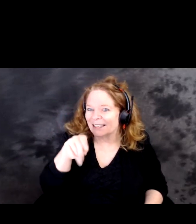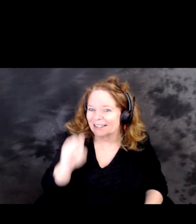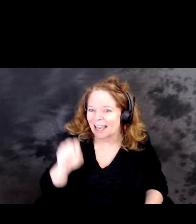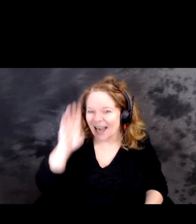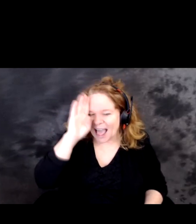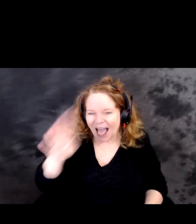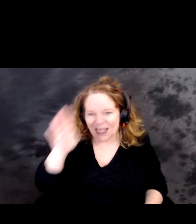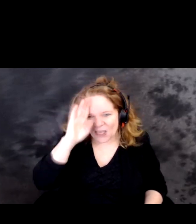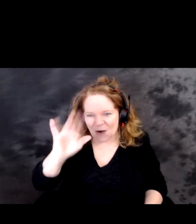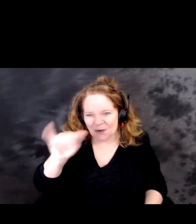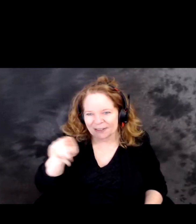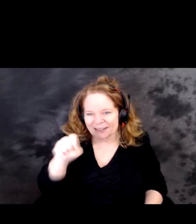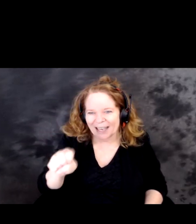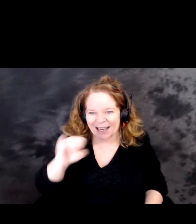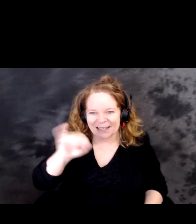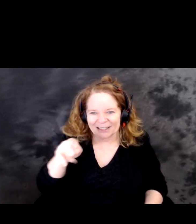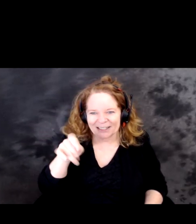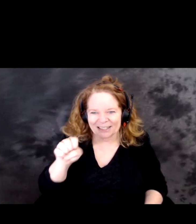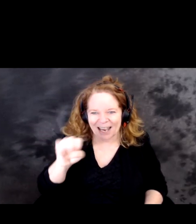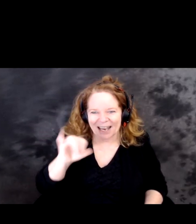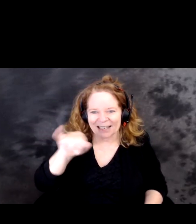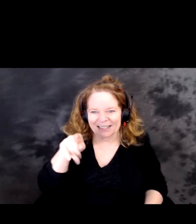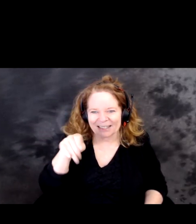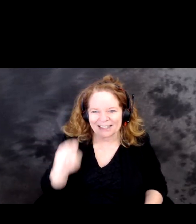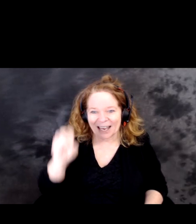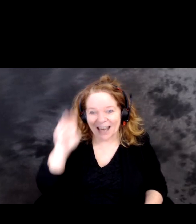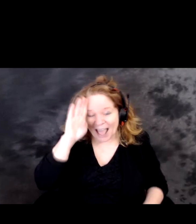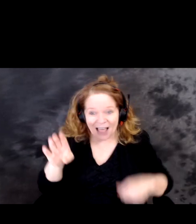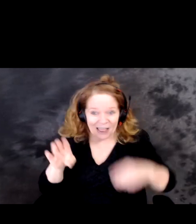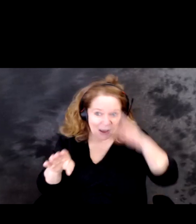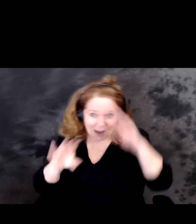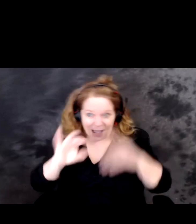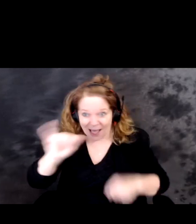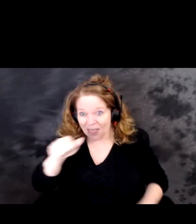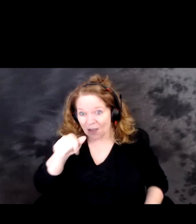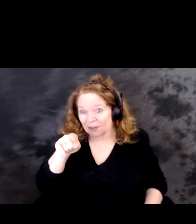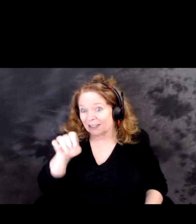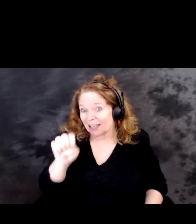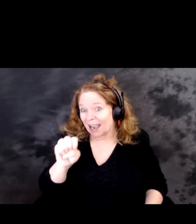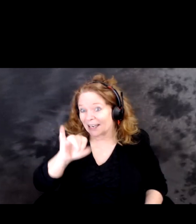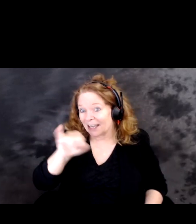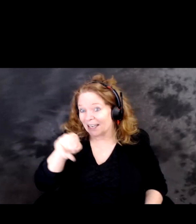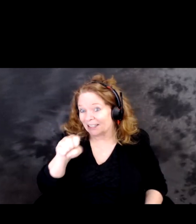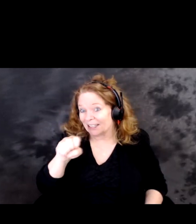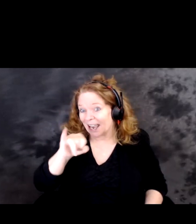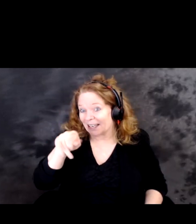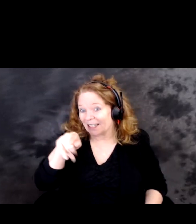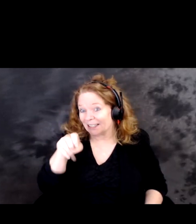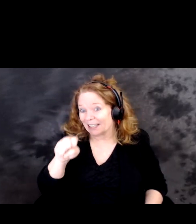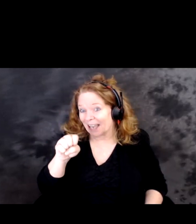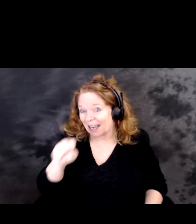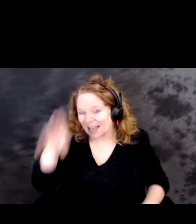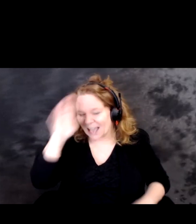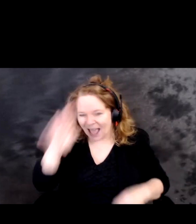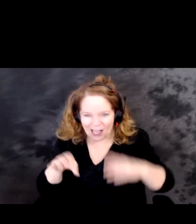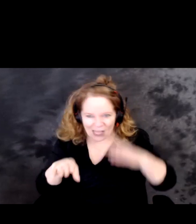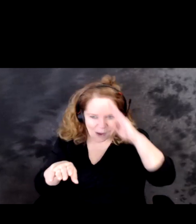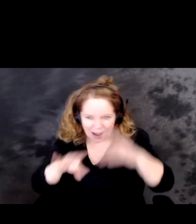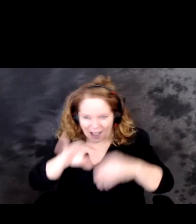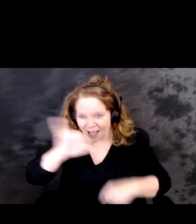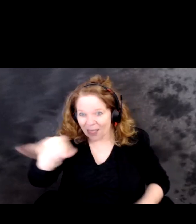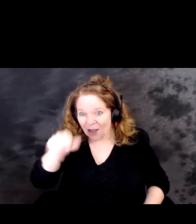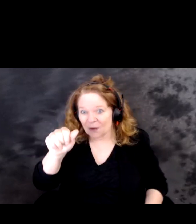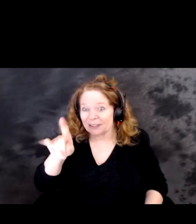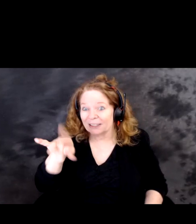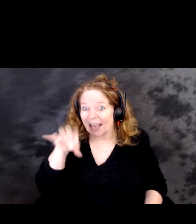Jade. Jade, Jade. Hola, hola, hola, Jade. Hola, hola, Jade, Jade. Hola, Jade.